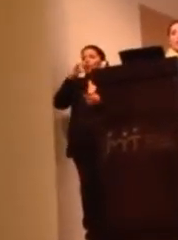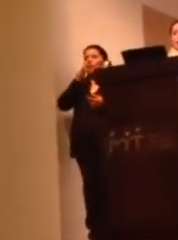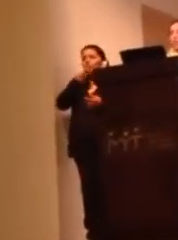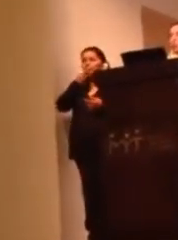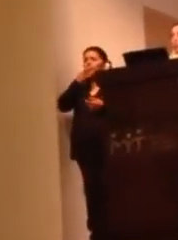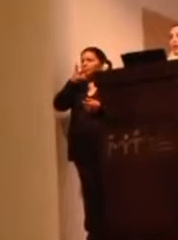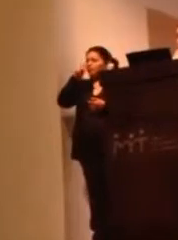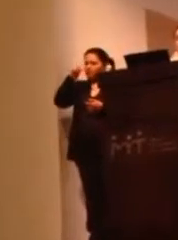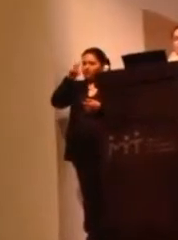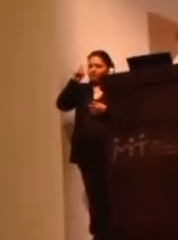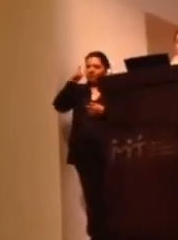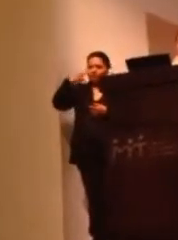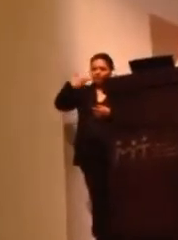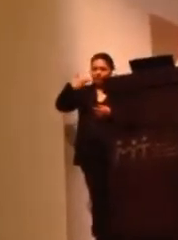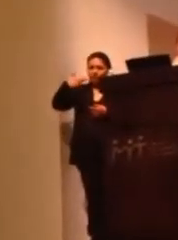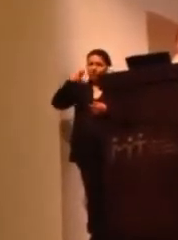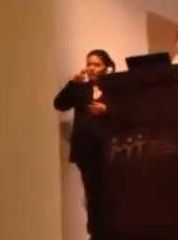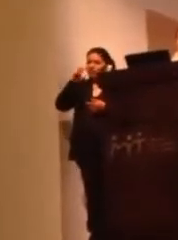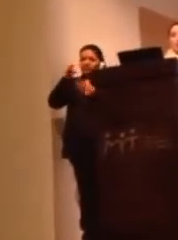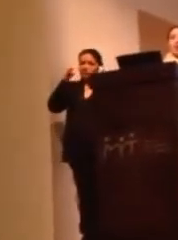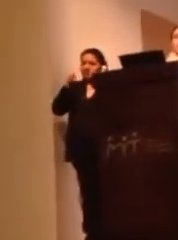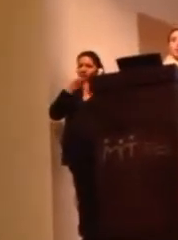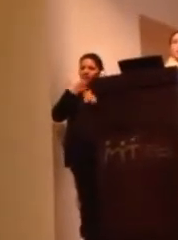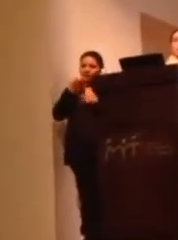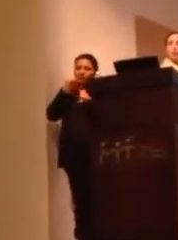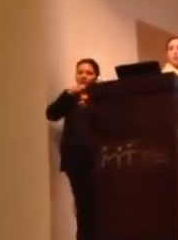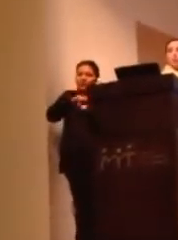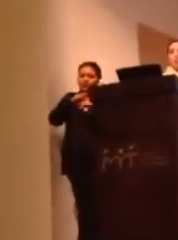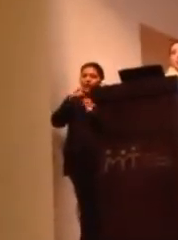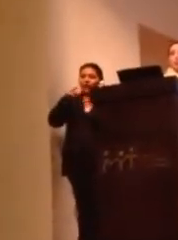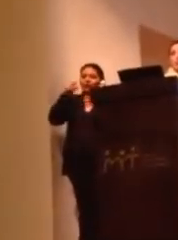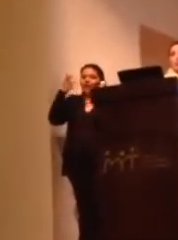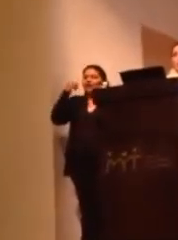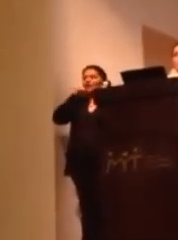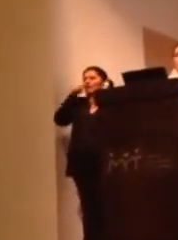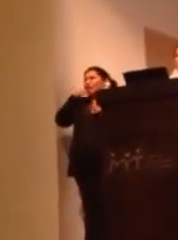no ubicado adecuadamente en el salón, es una revolución.